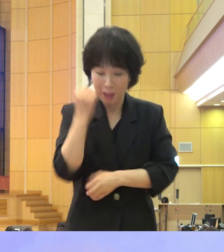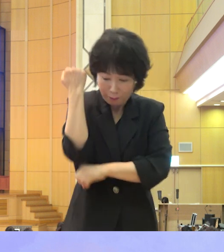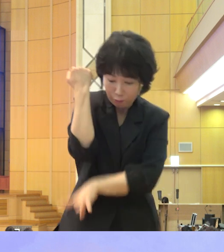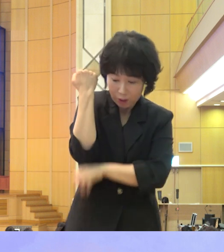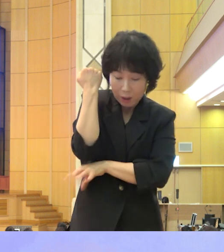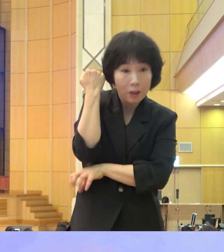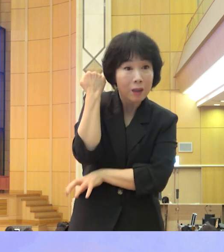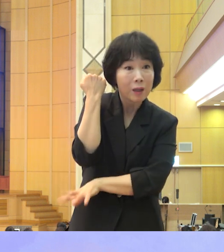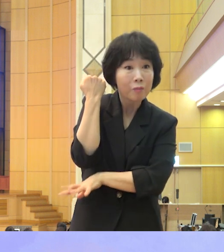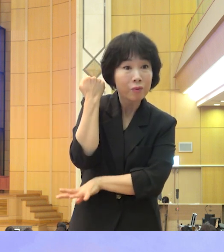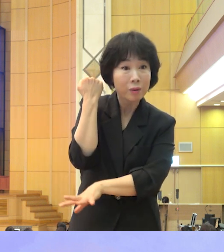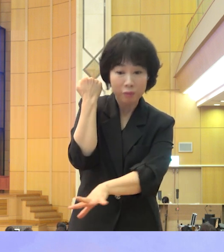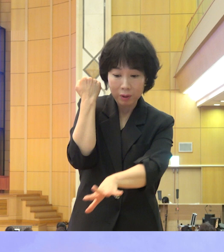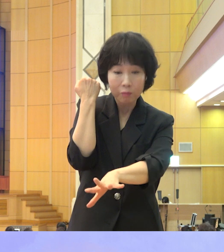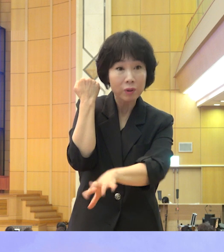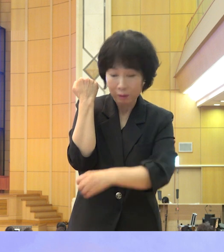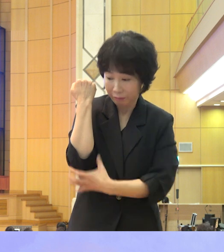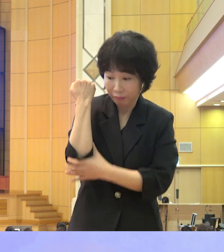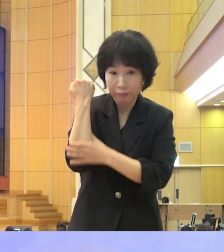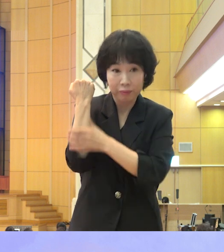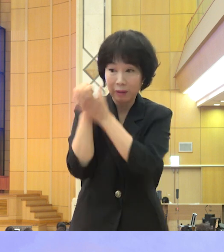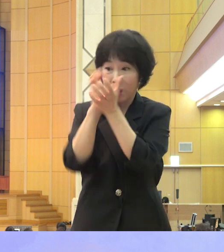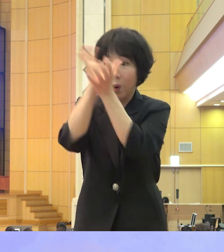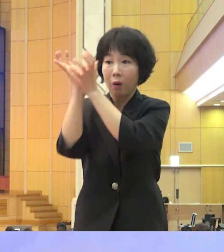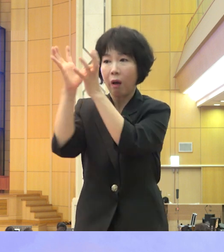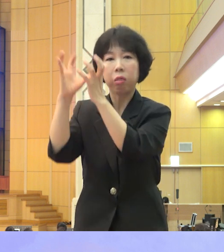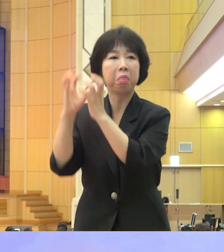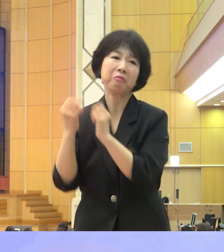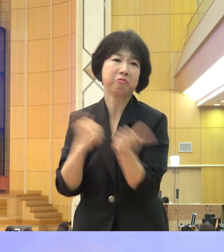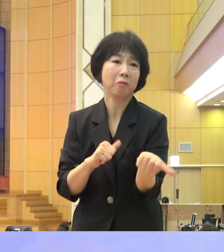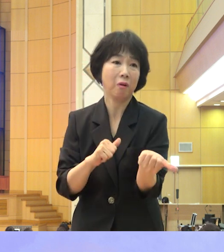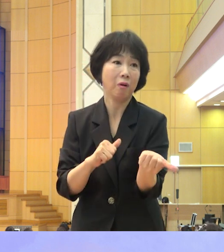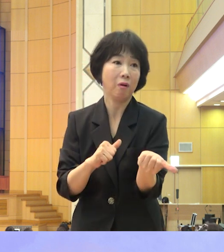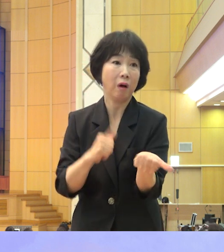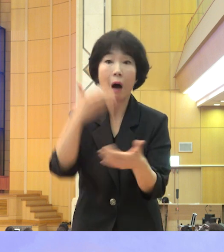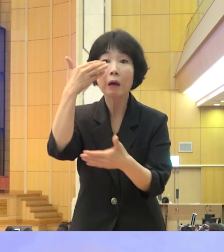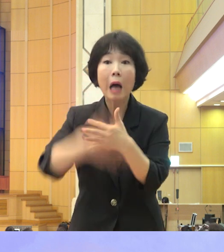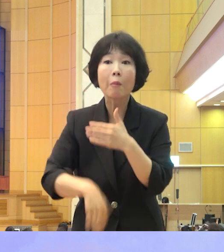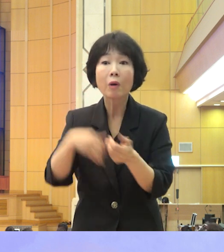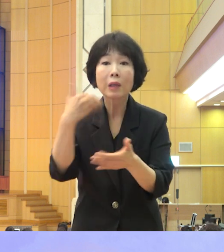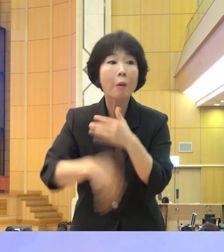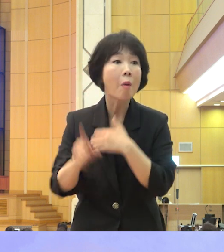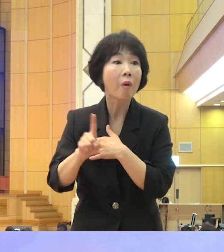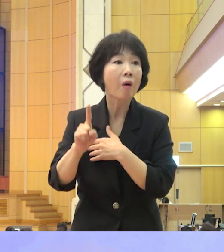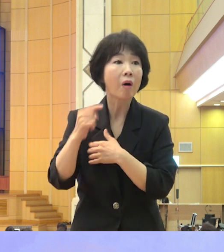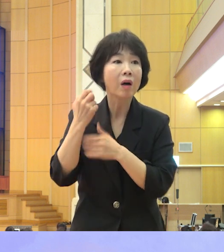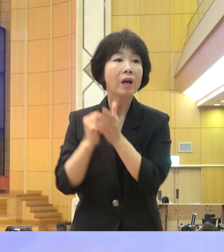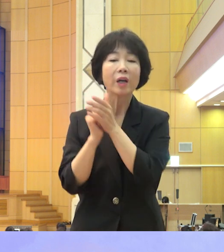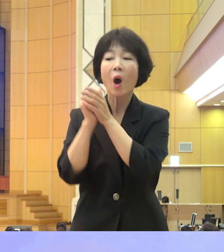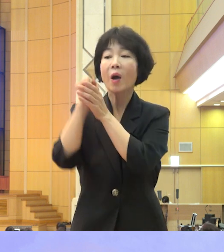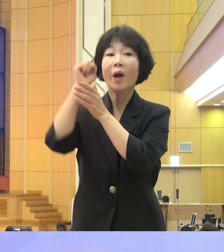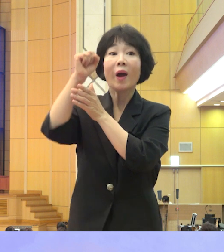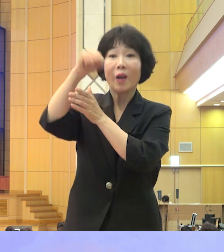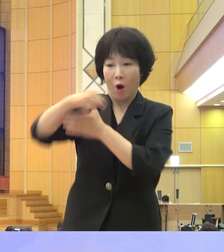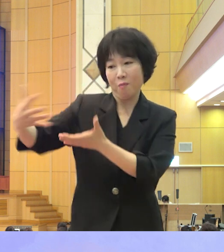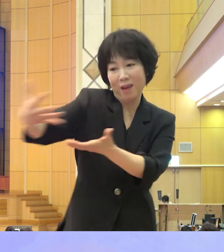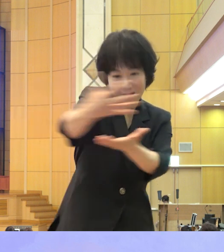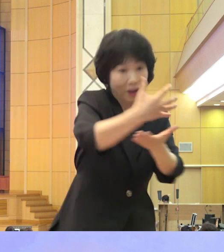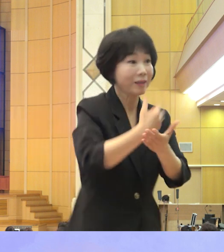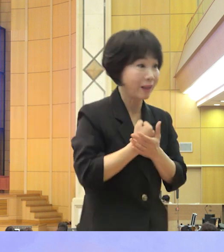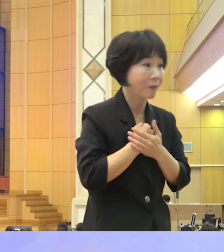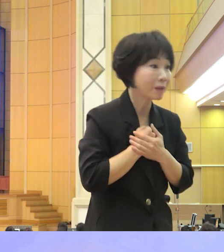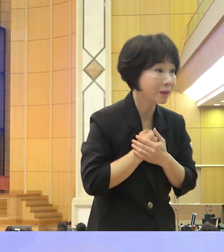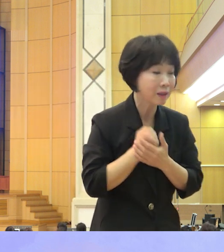죽었지만 열매로서 살아있는 겁니다. 열매로서. 그럼 열매로만 살아있는데 이 열매를 땅에 봄이